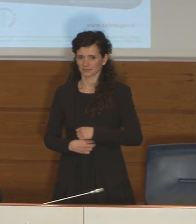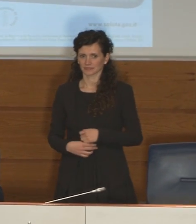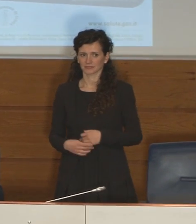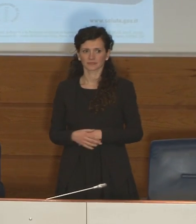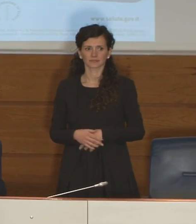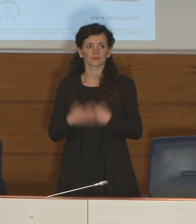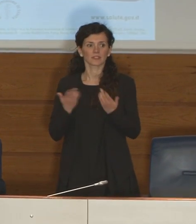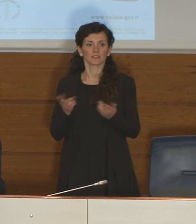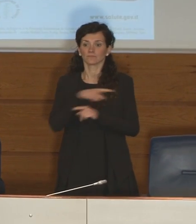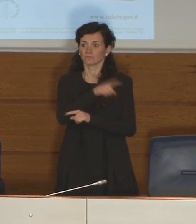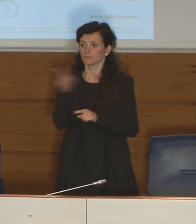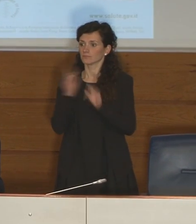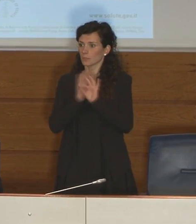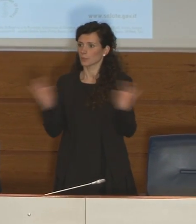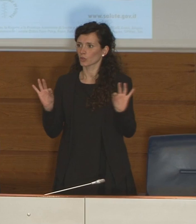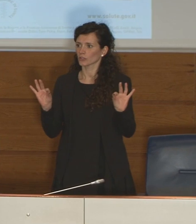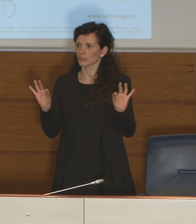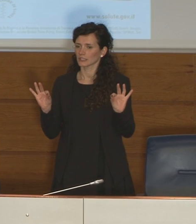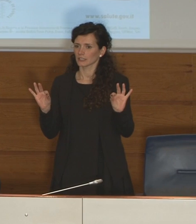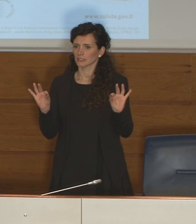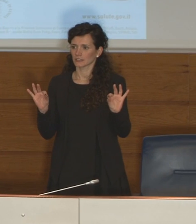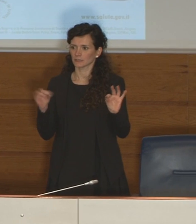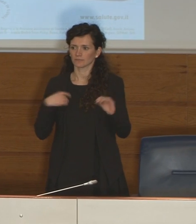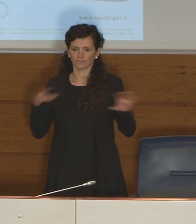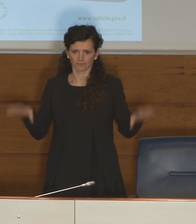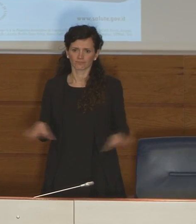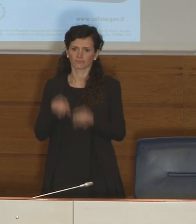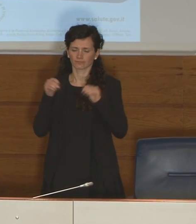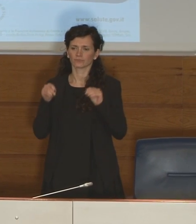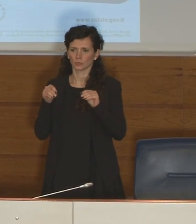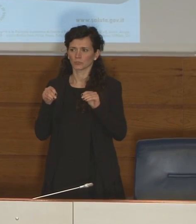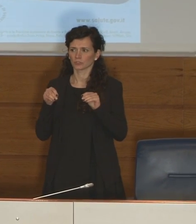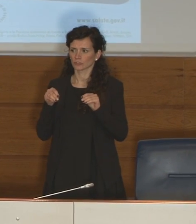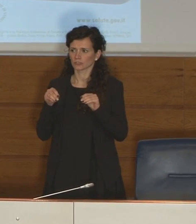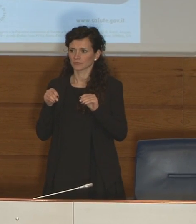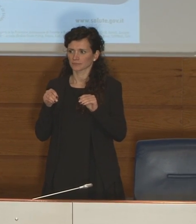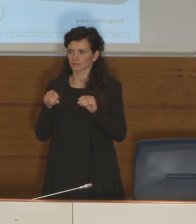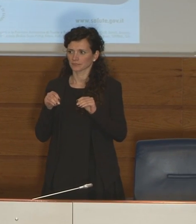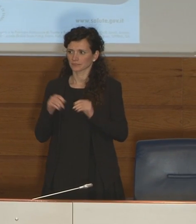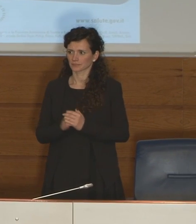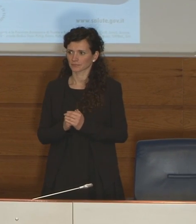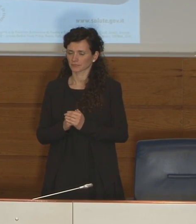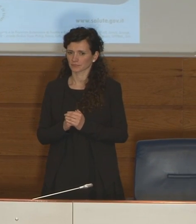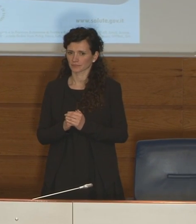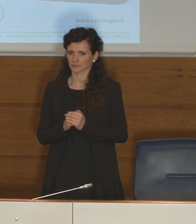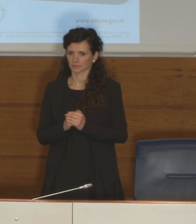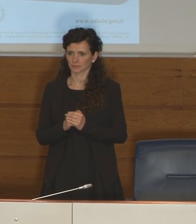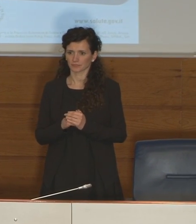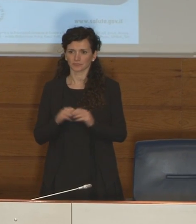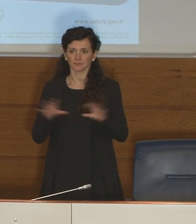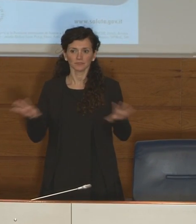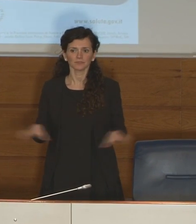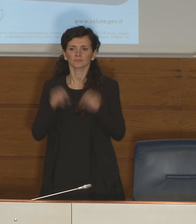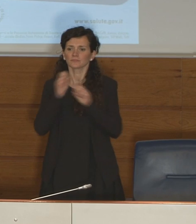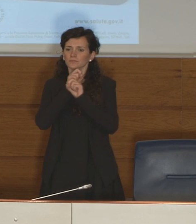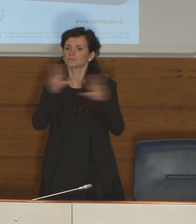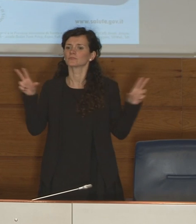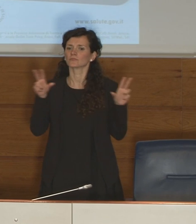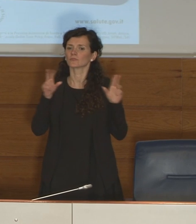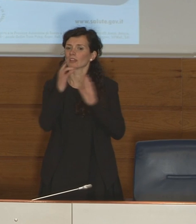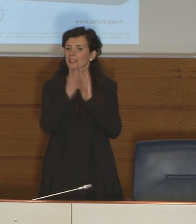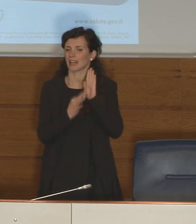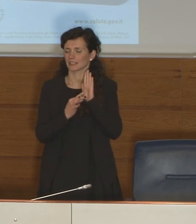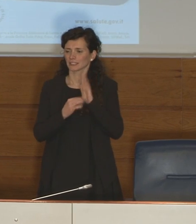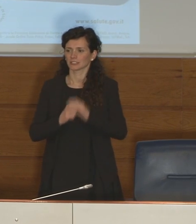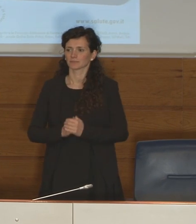allora se siete pronti incominciamo con la comunicazione dei dati